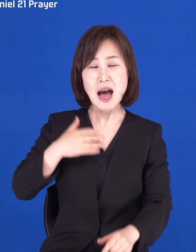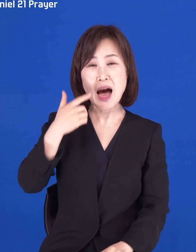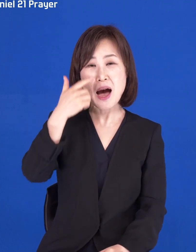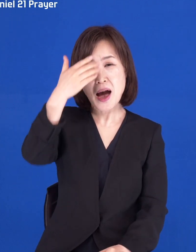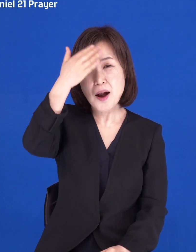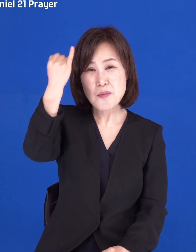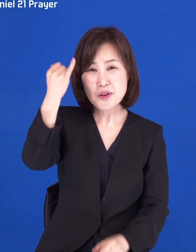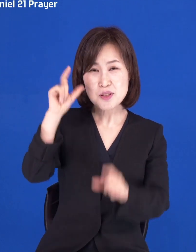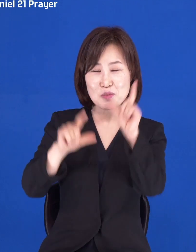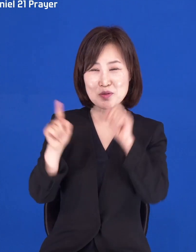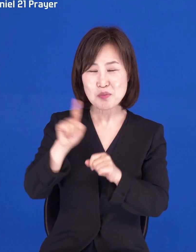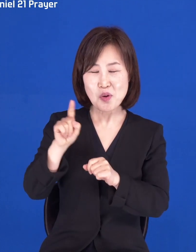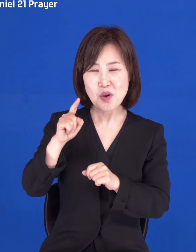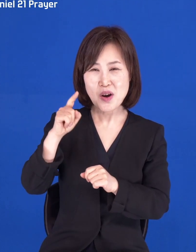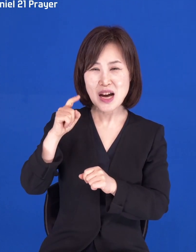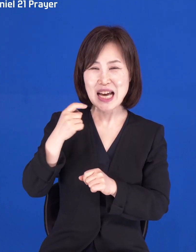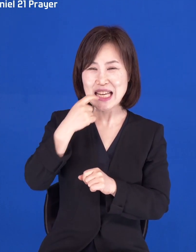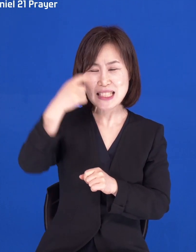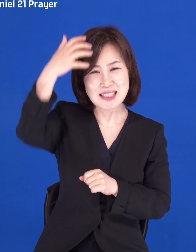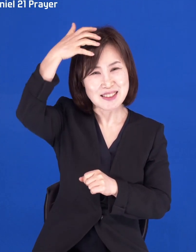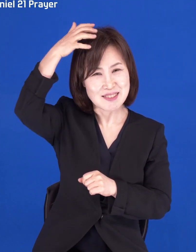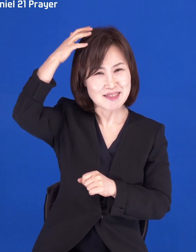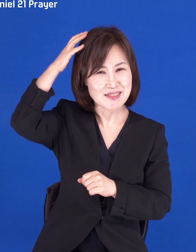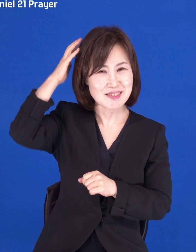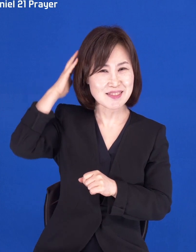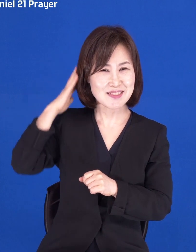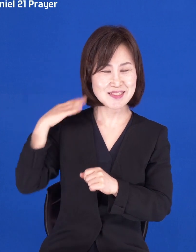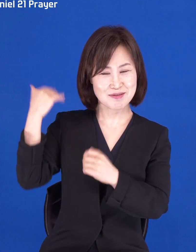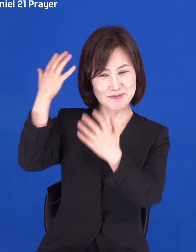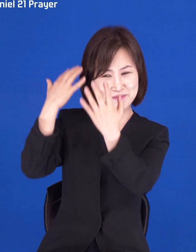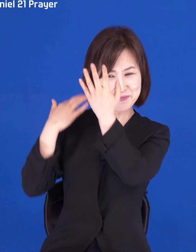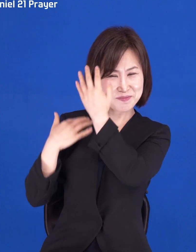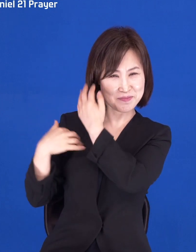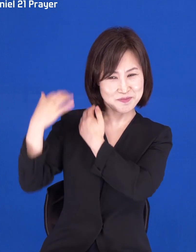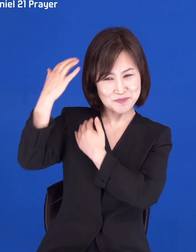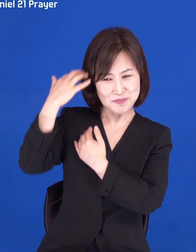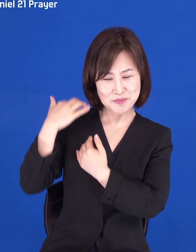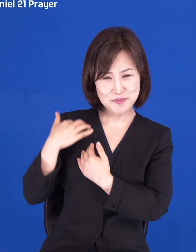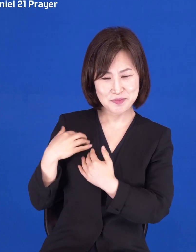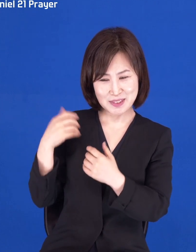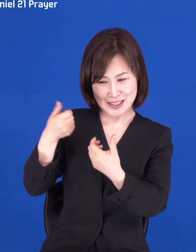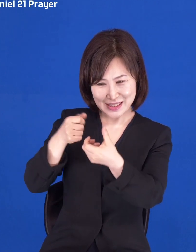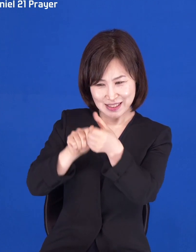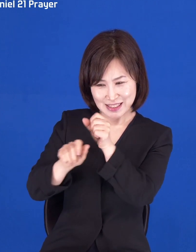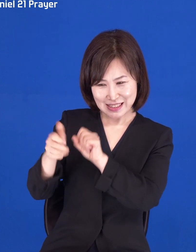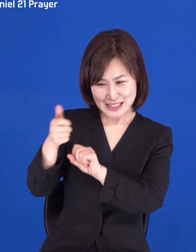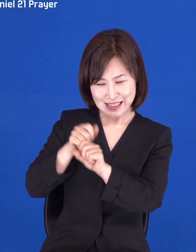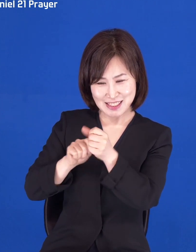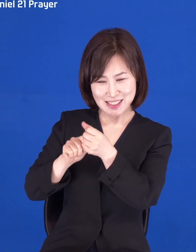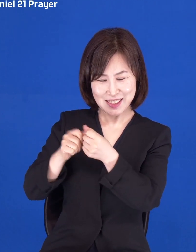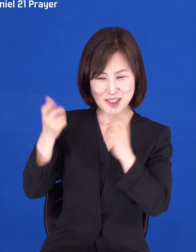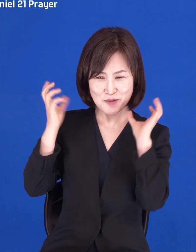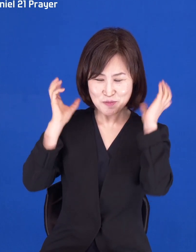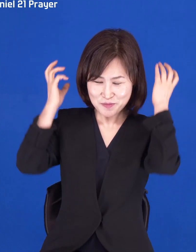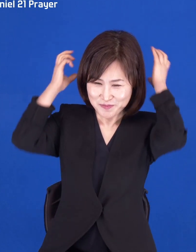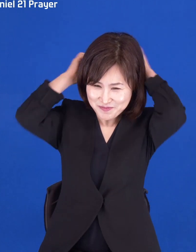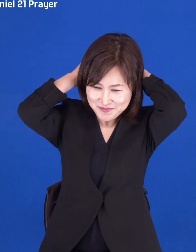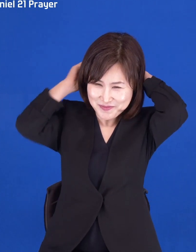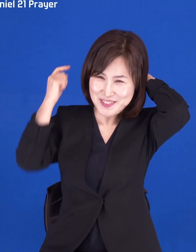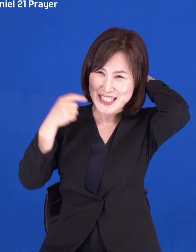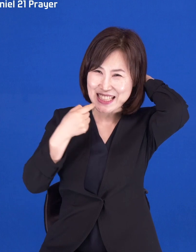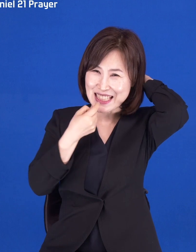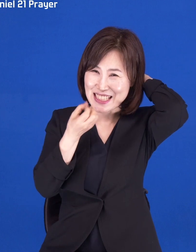긴 머리를 찬빗으로 빗고 곱게 따서 돌돌 말아 은비녀를